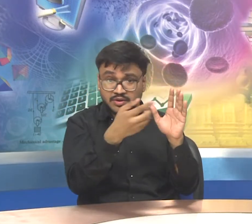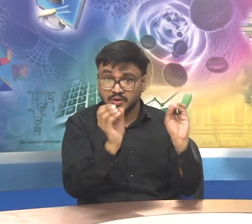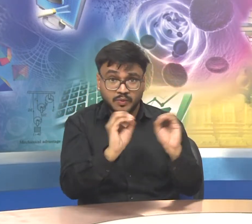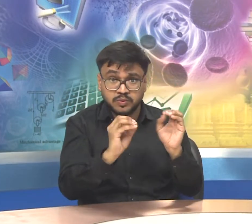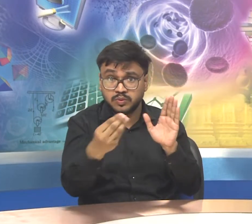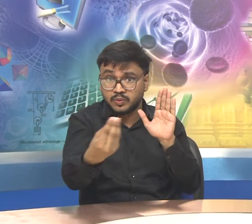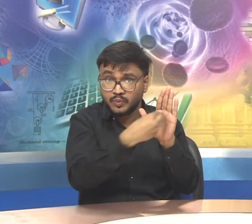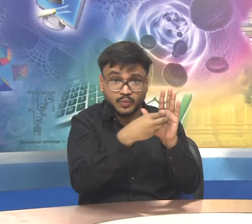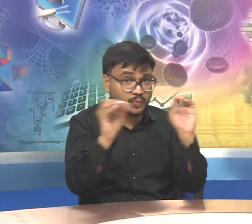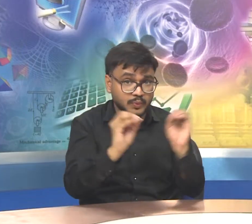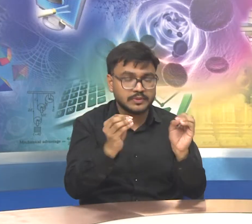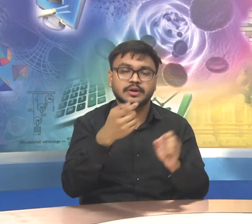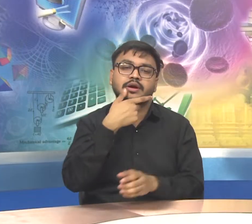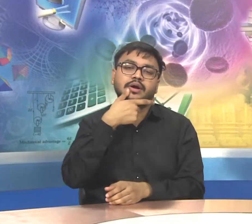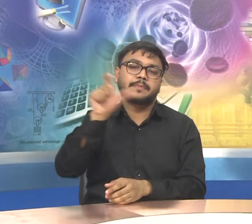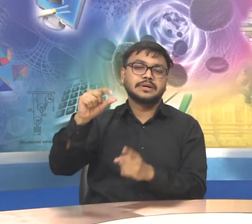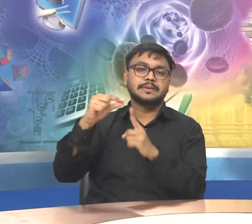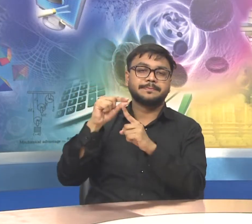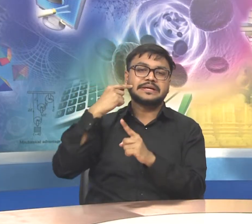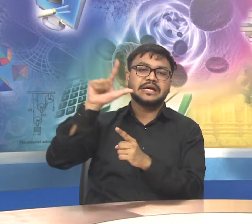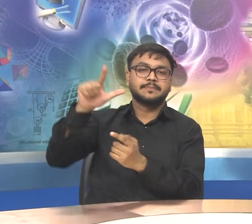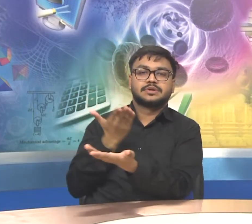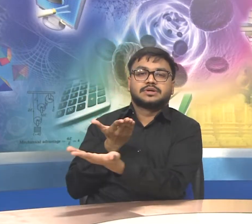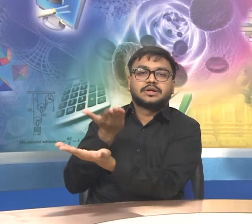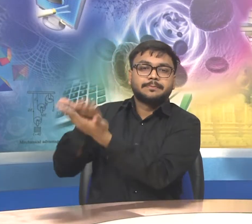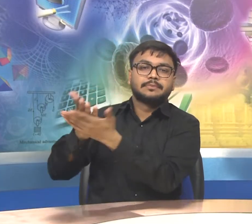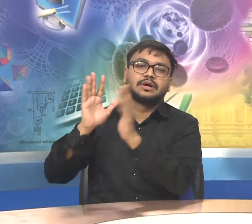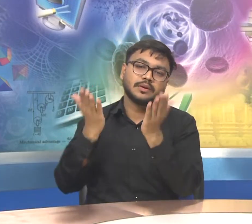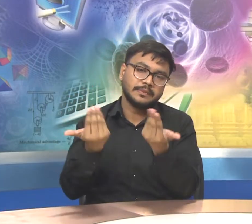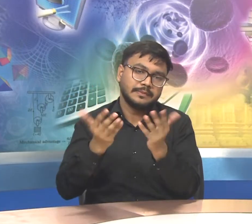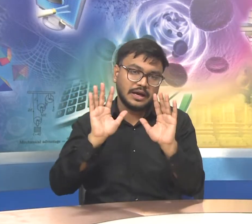This is an extra constitutional practice. There is no